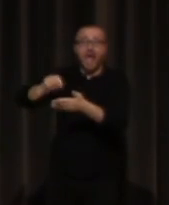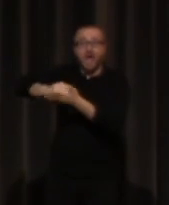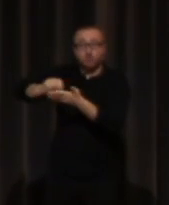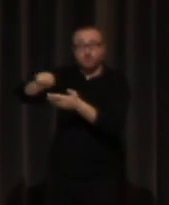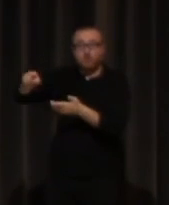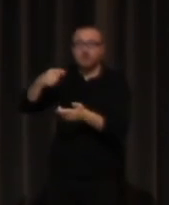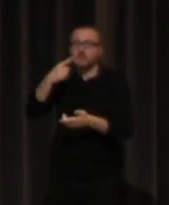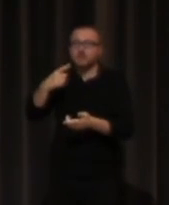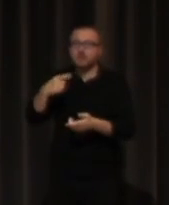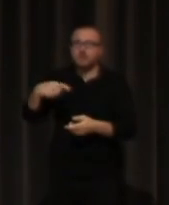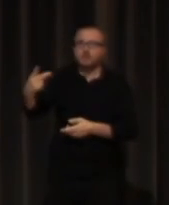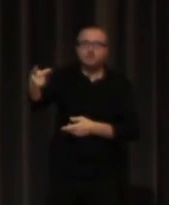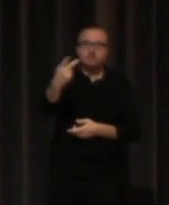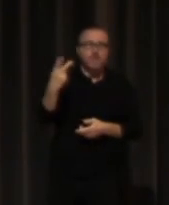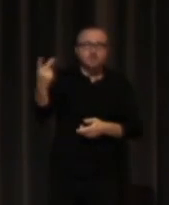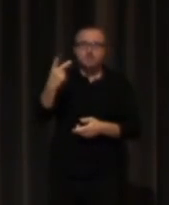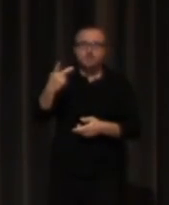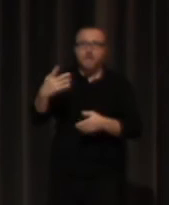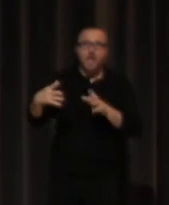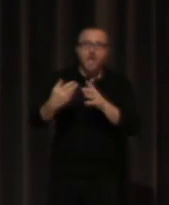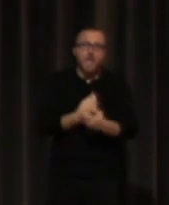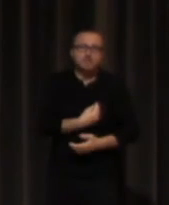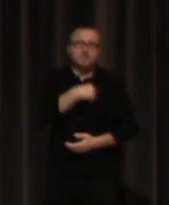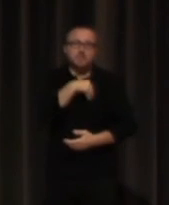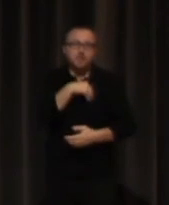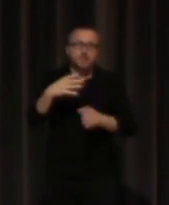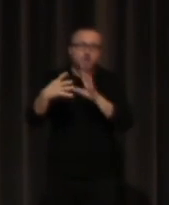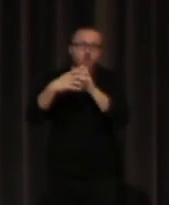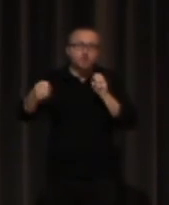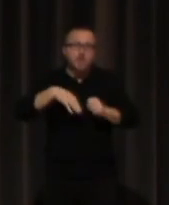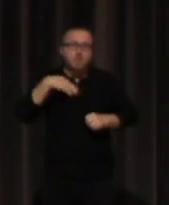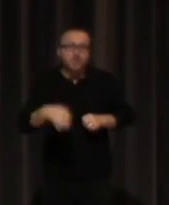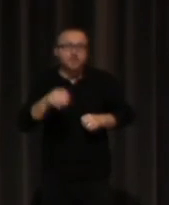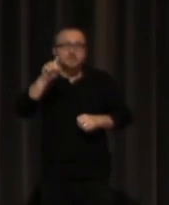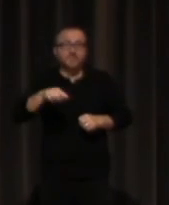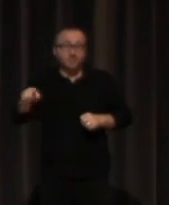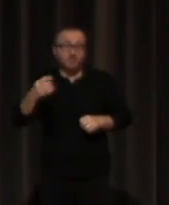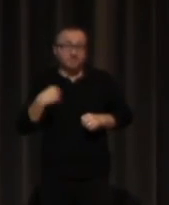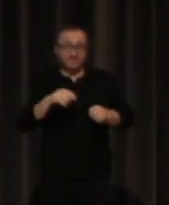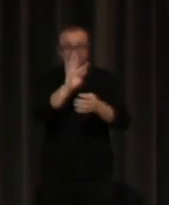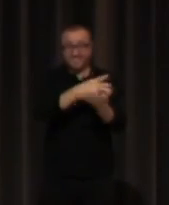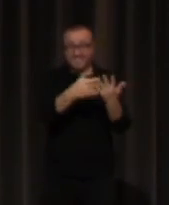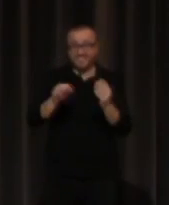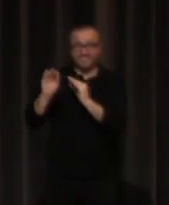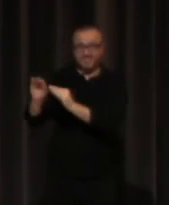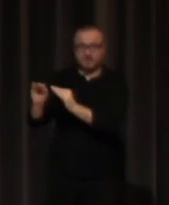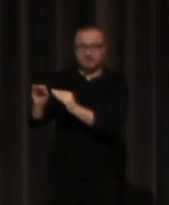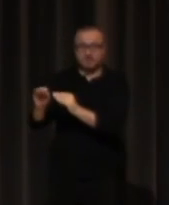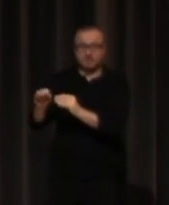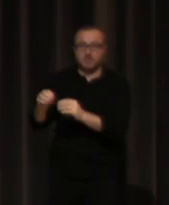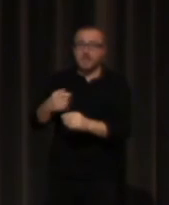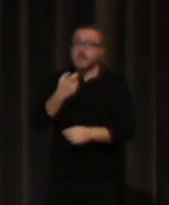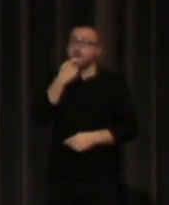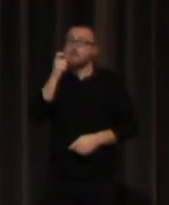ens podem entendre, on comença la comprensió, com atrapar aquell instant precís abans que les paraules